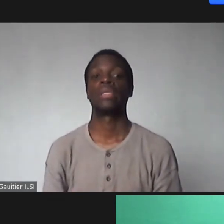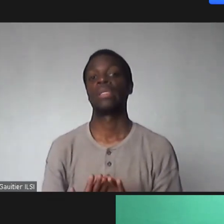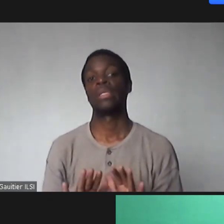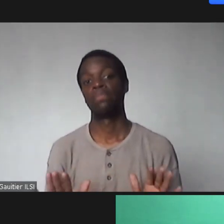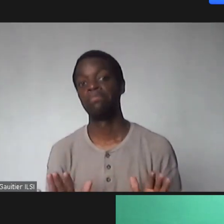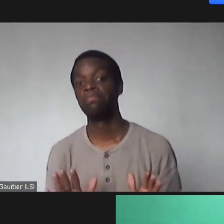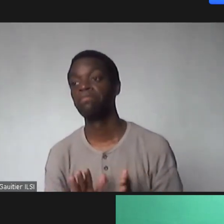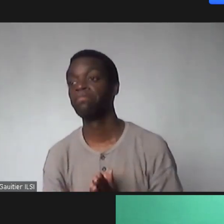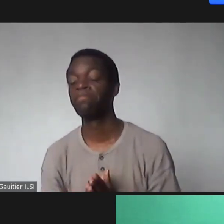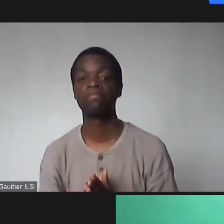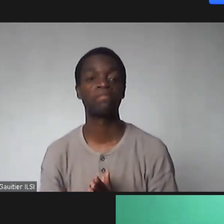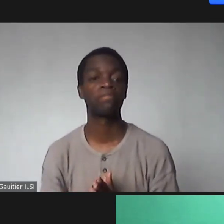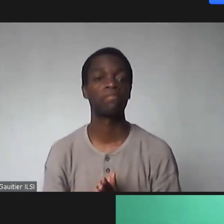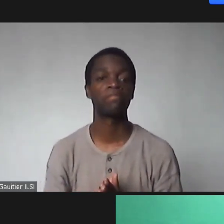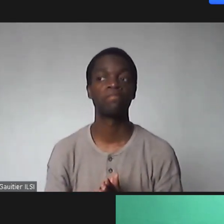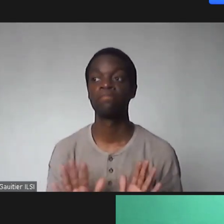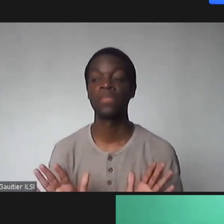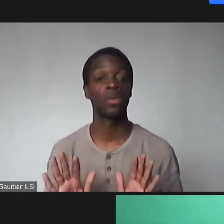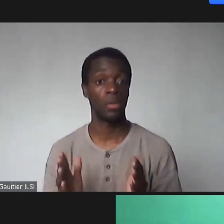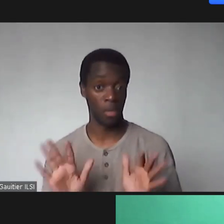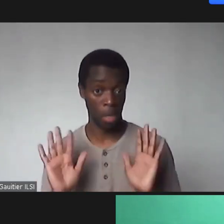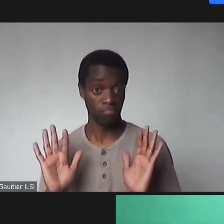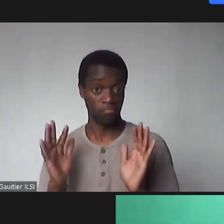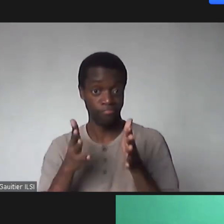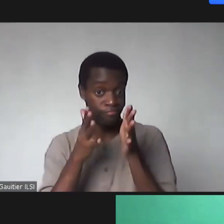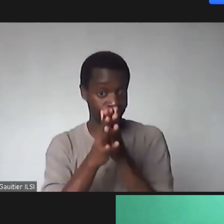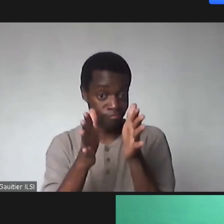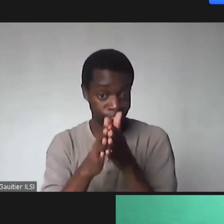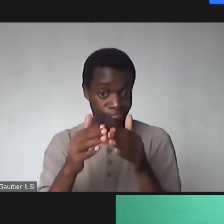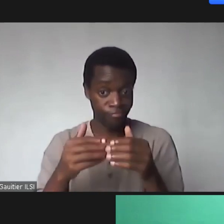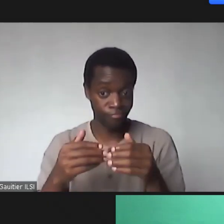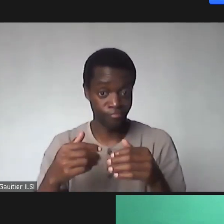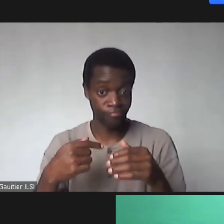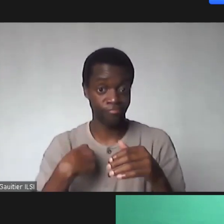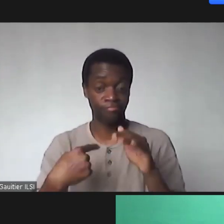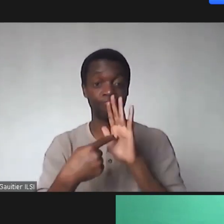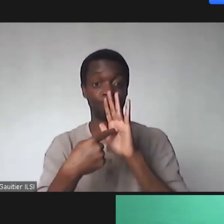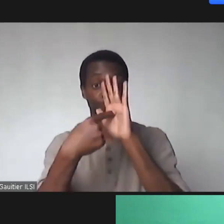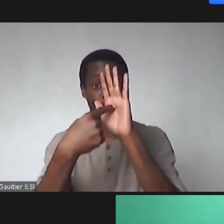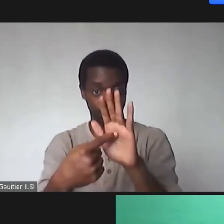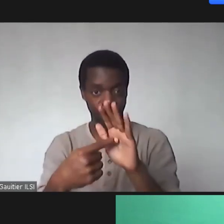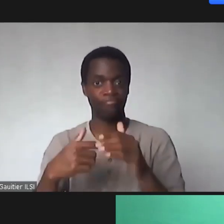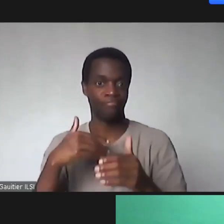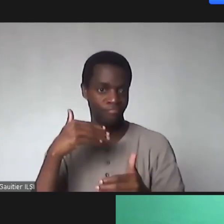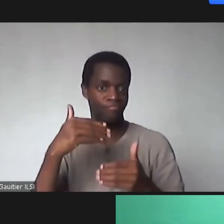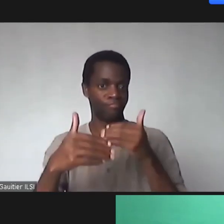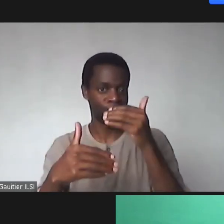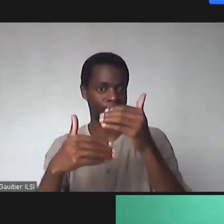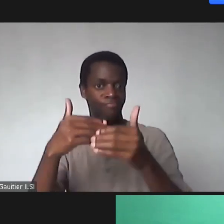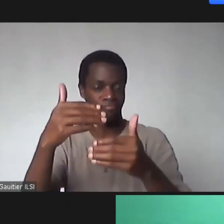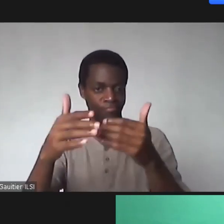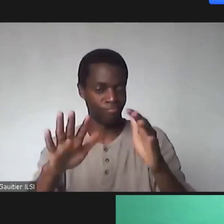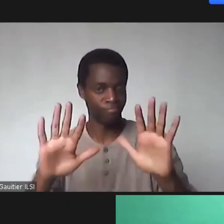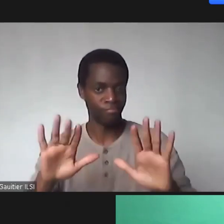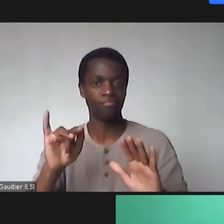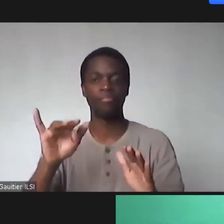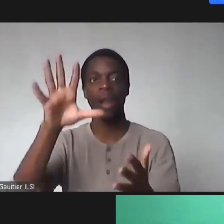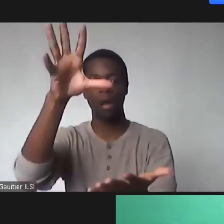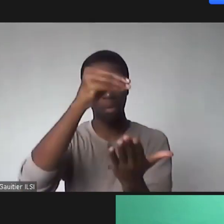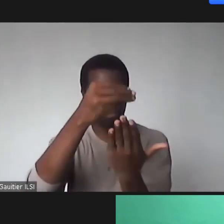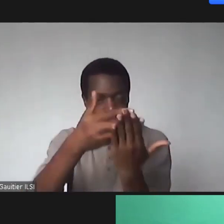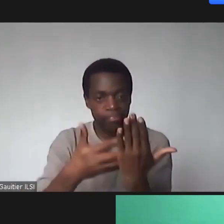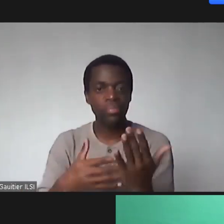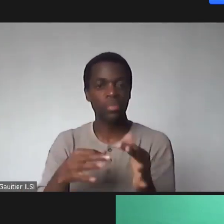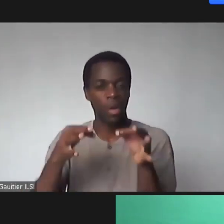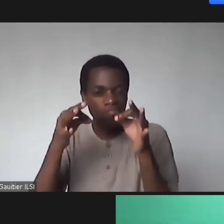Bien. Hasta ahora vemos cómo avanzamos para tener esos datos de modo más correcto, que